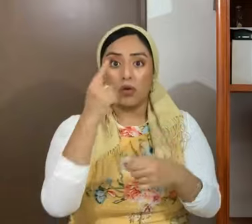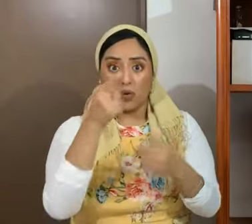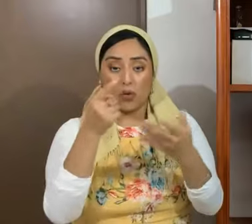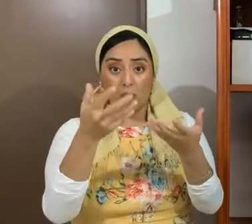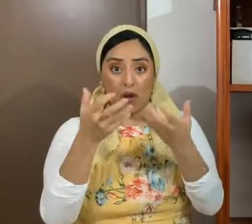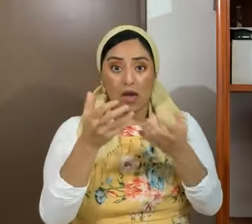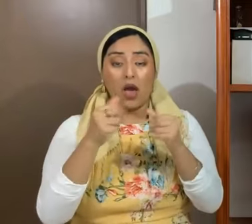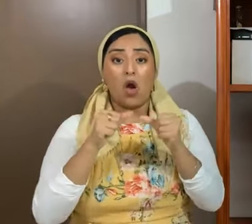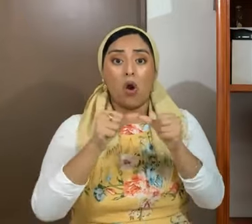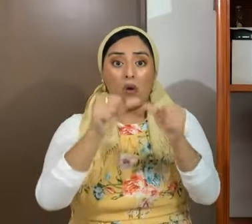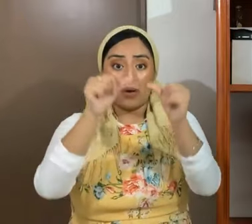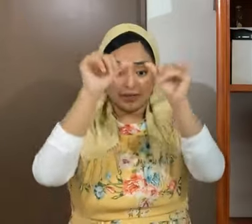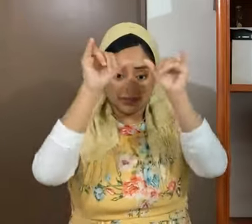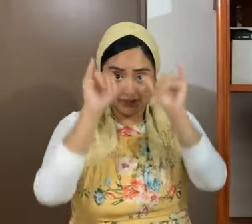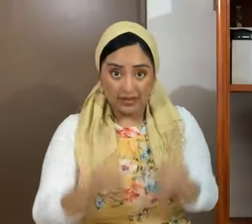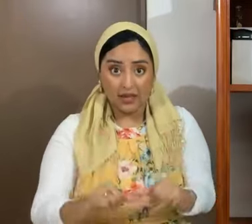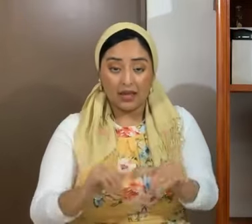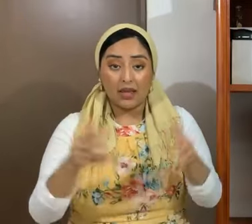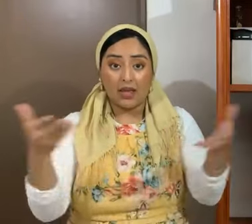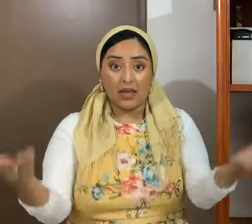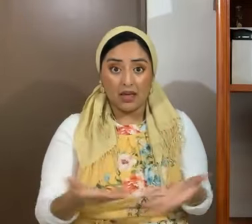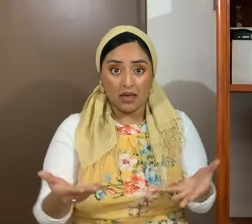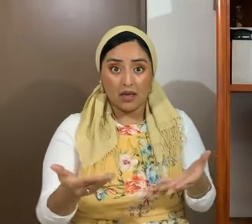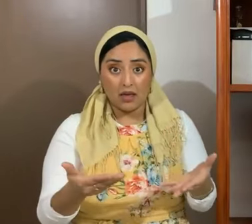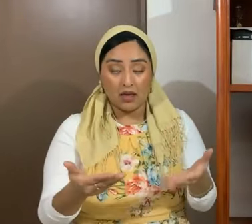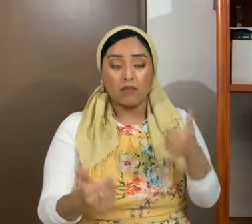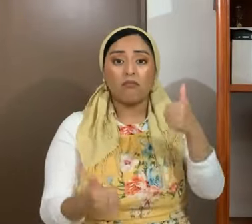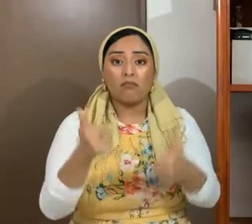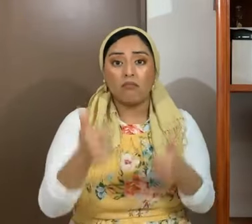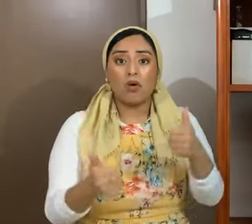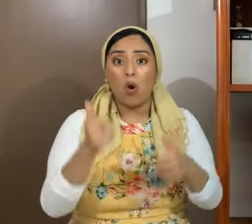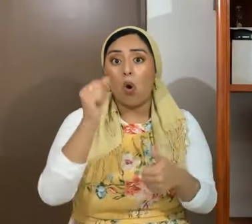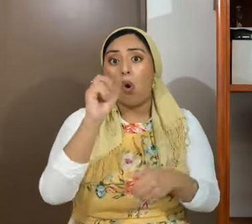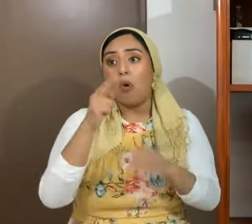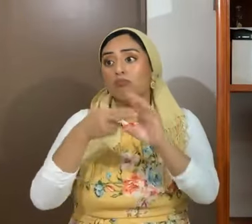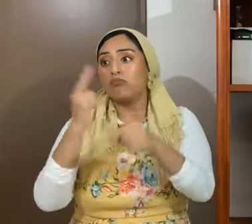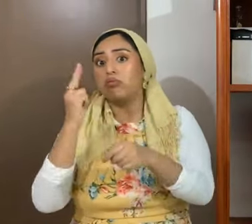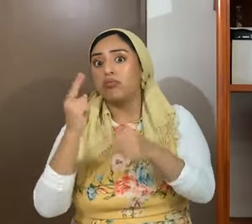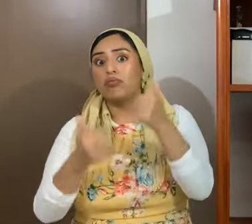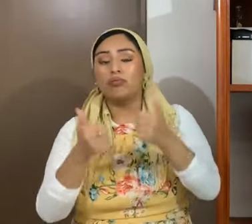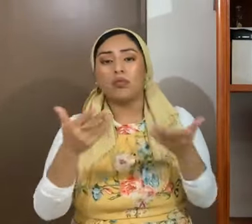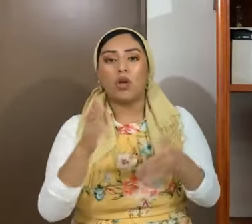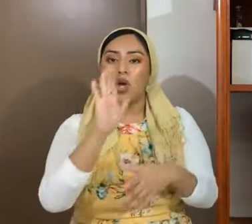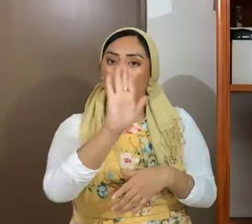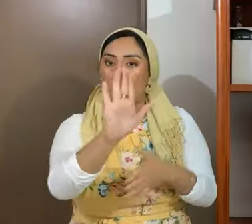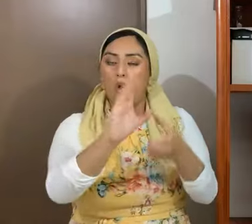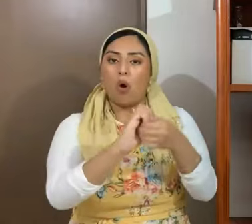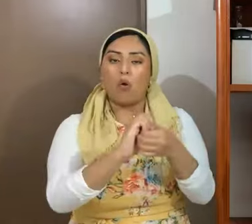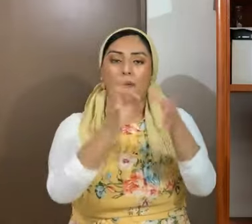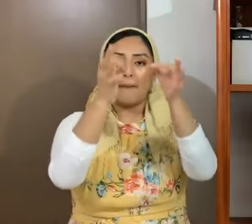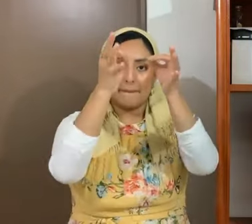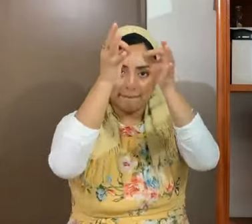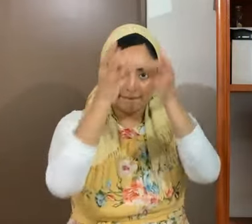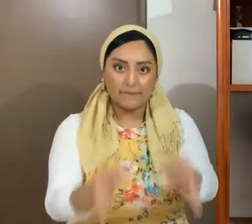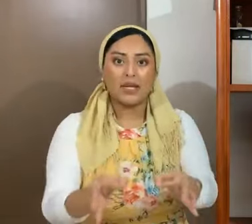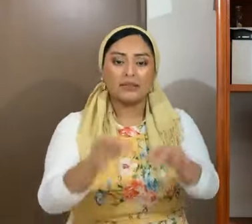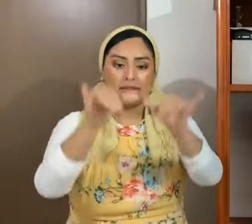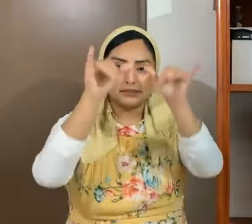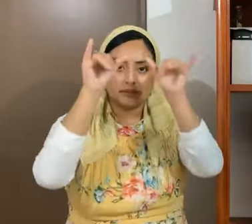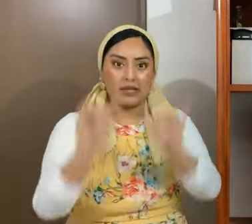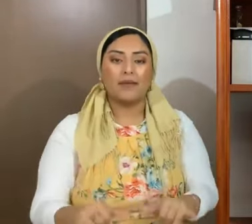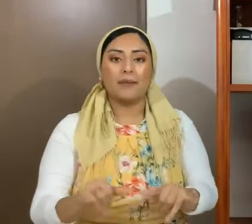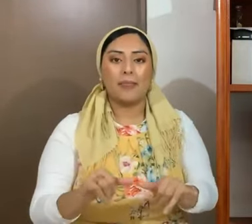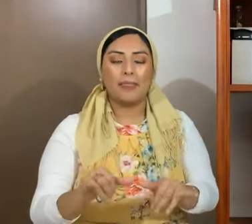quieres ser parte de ese número, de ese grupo, o quieres ser parte de los que prevalecen? La decisión es tuya, amado Aj, amada